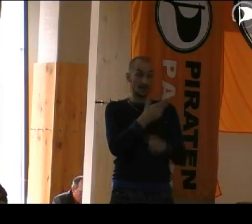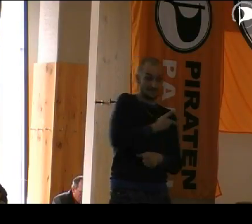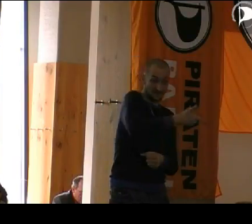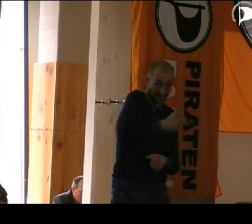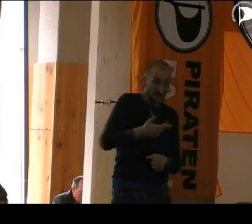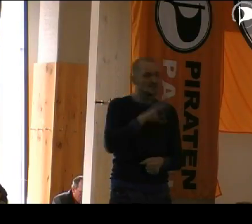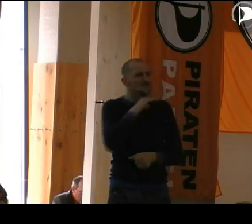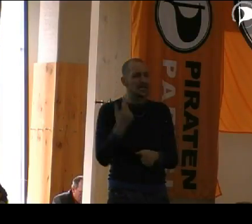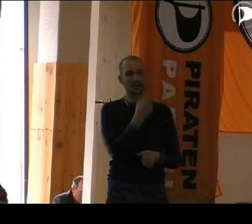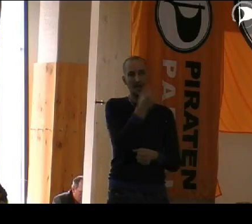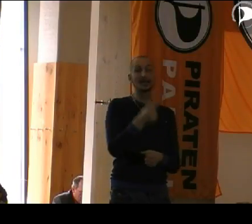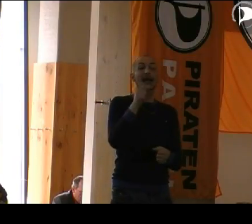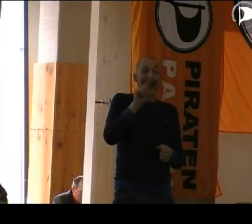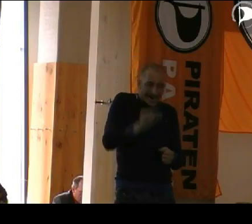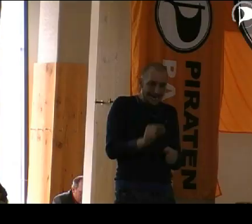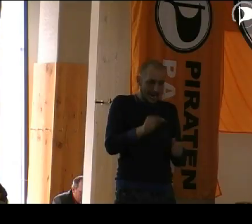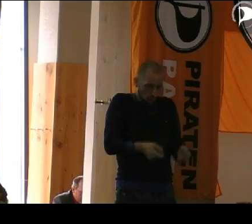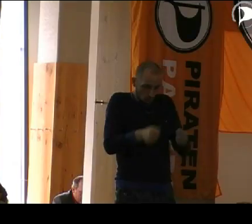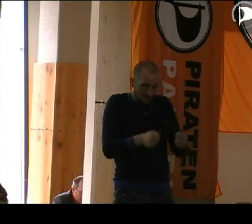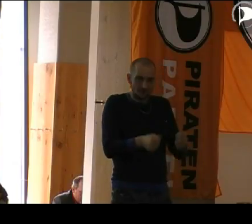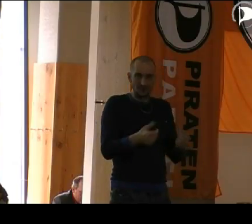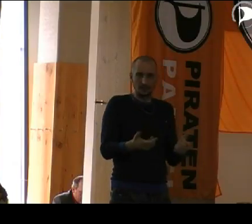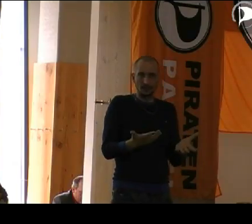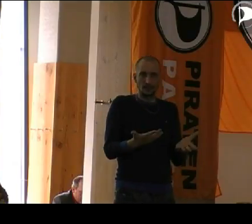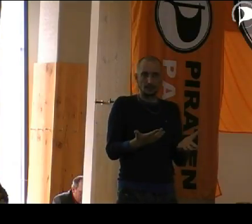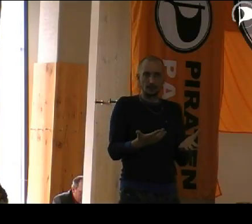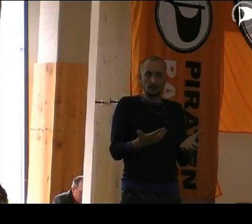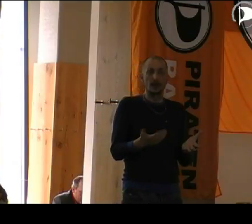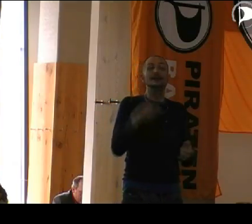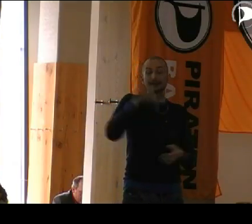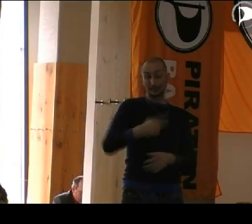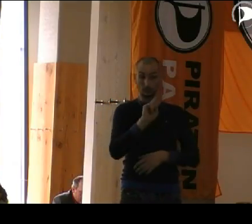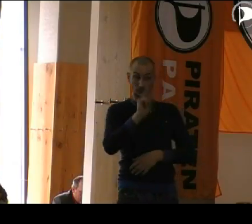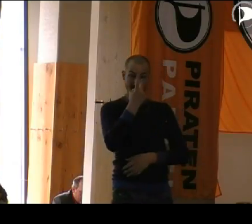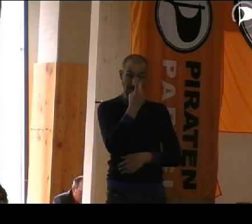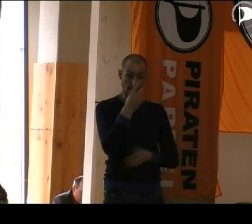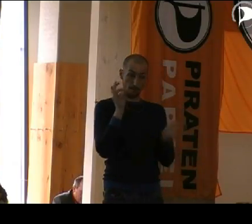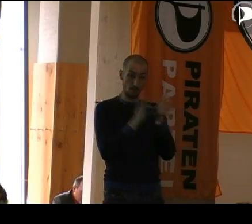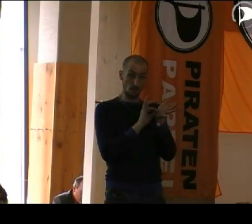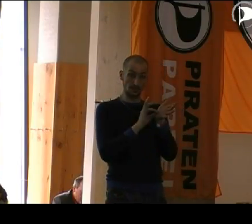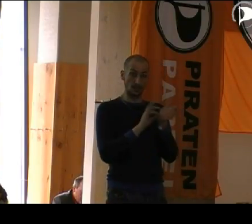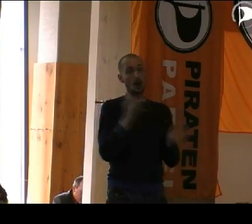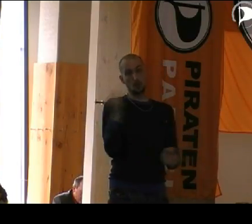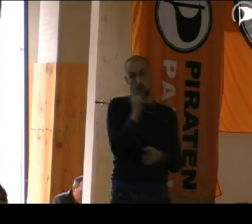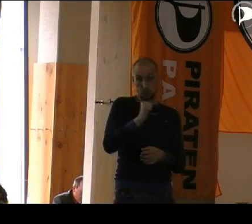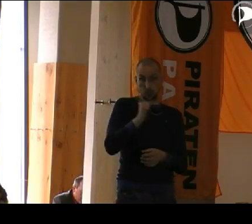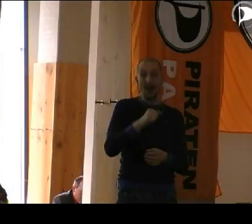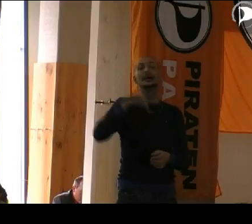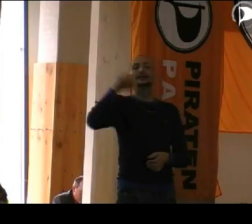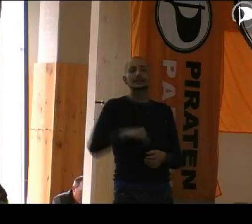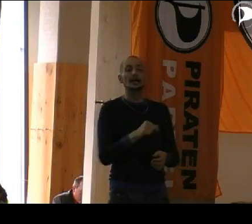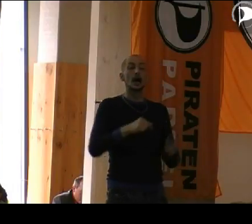so viel geld relativ gesehen kleine töpfchen nach unten der zweite punkt ist noch gravierender wir haben uns bei der parteienfinanzierung